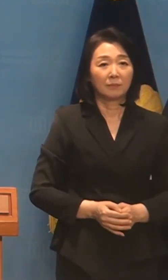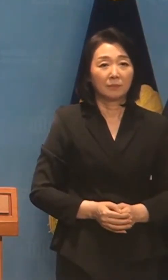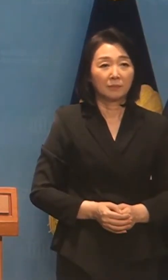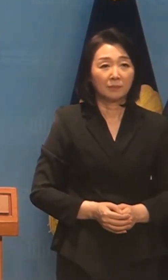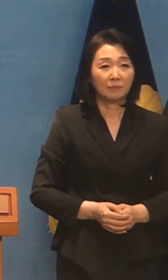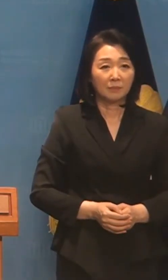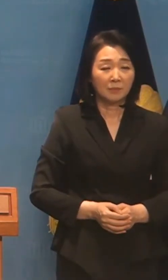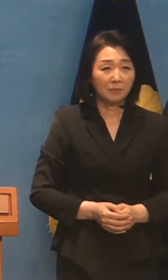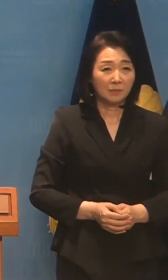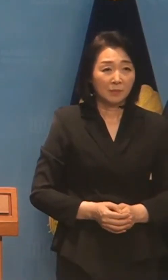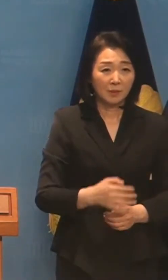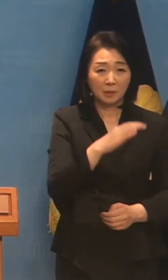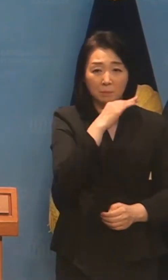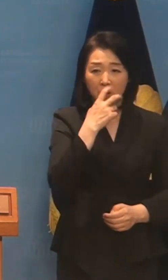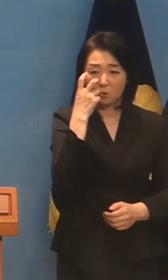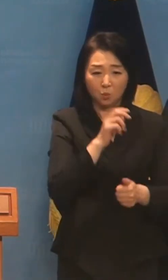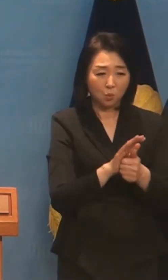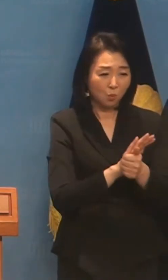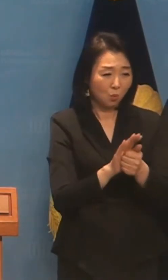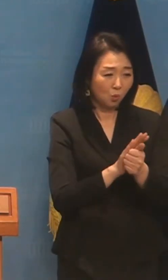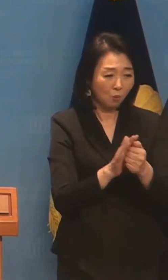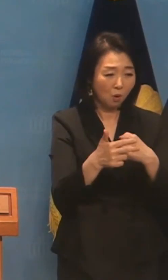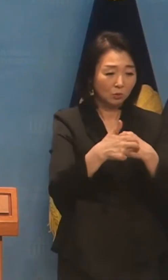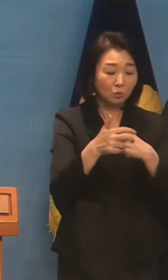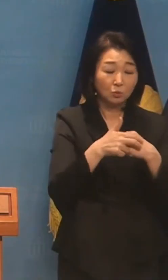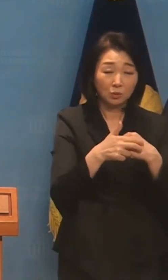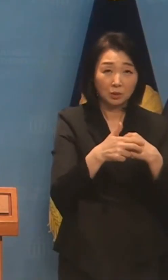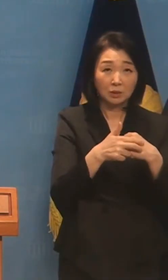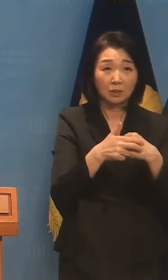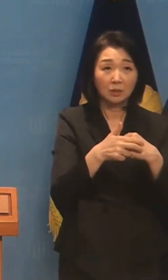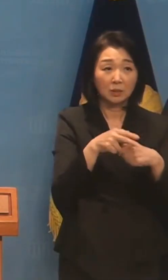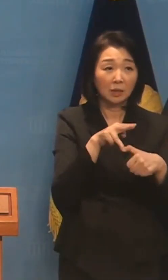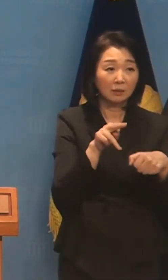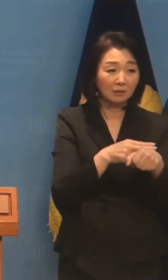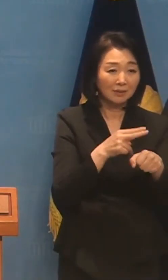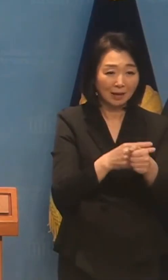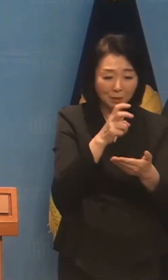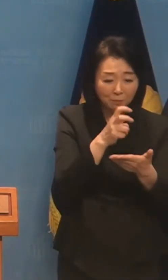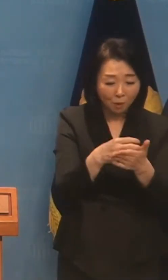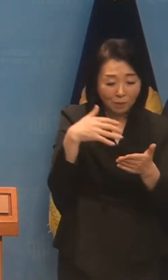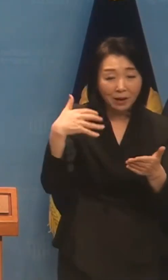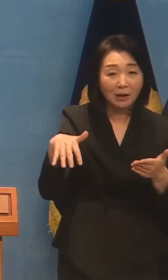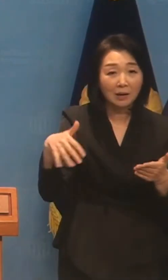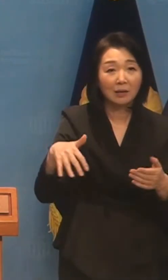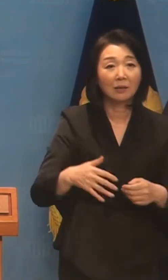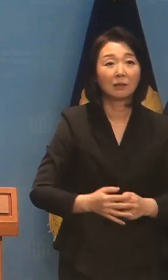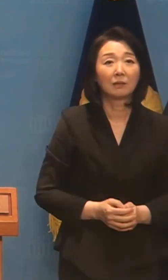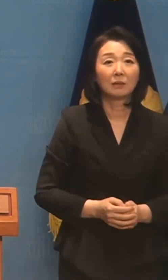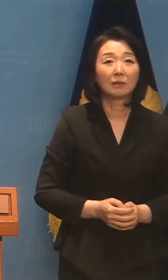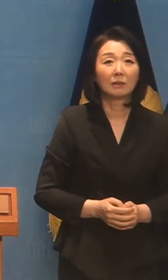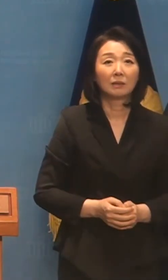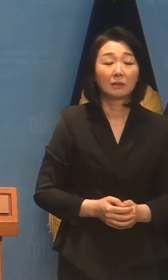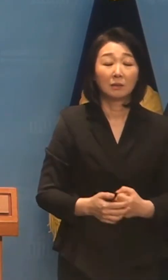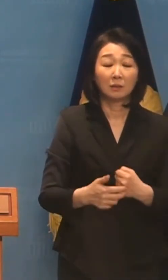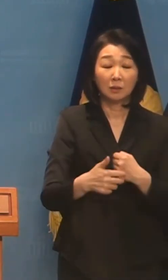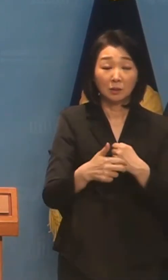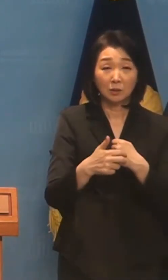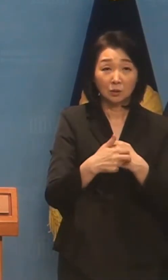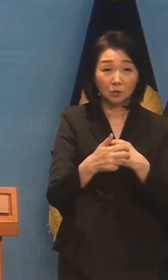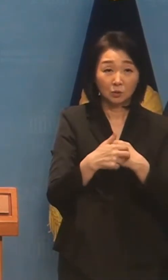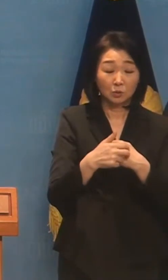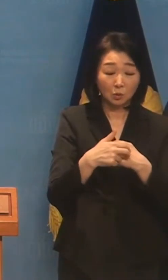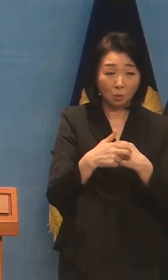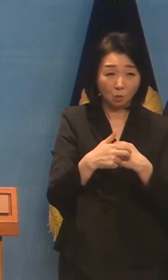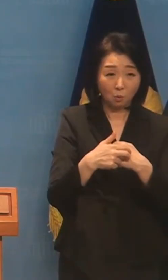이들을 제대로 돌볼 수 있는 주치의 제도가 마련되지 않은 상태에서 의료급여 대상자의